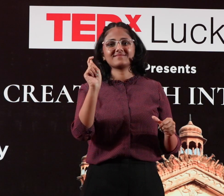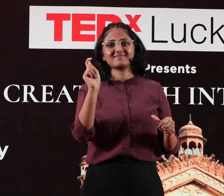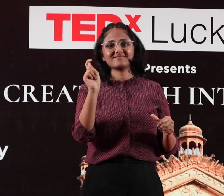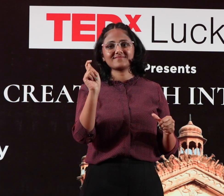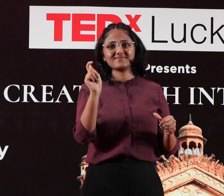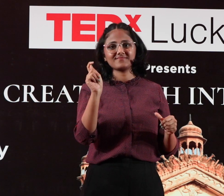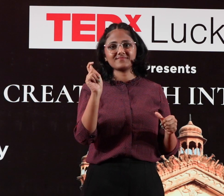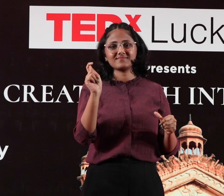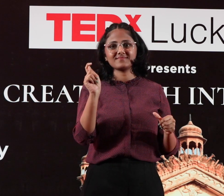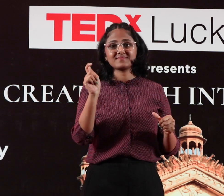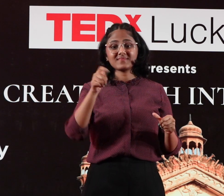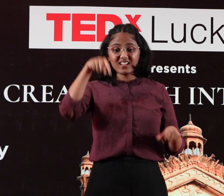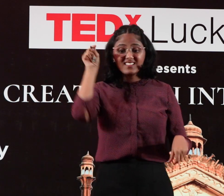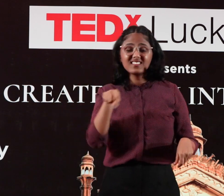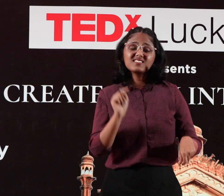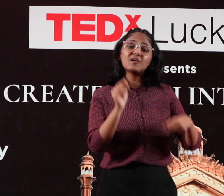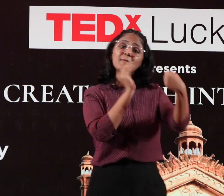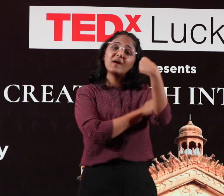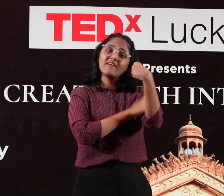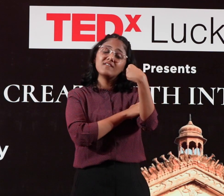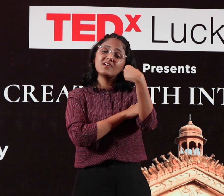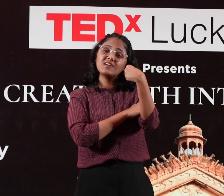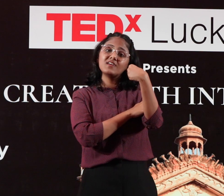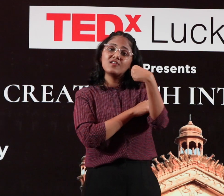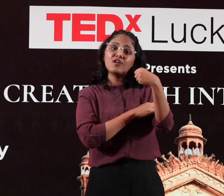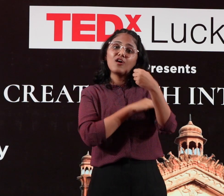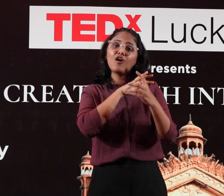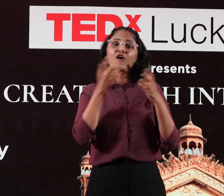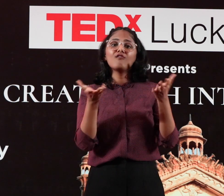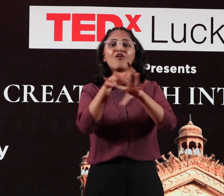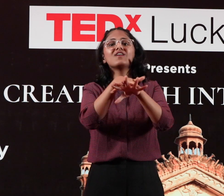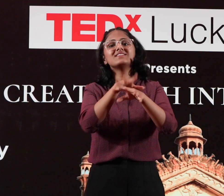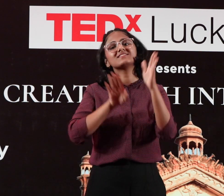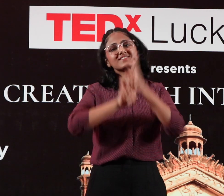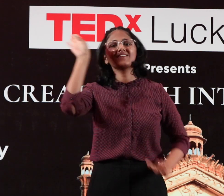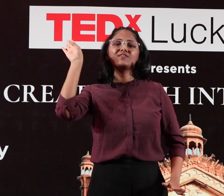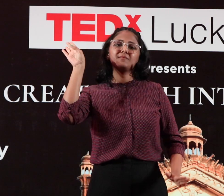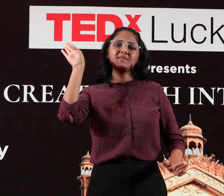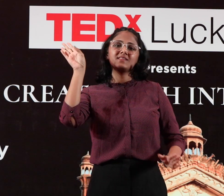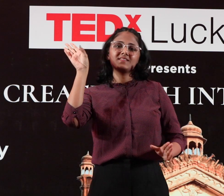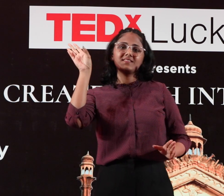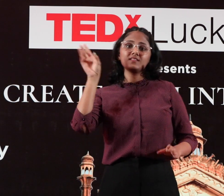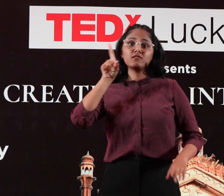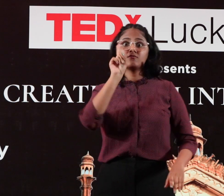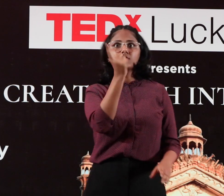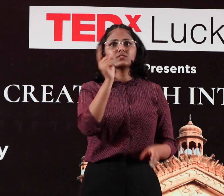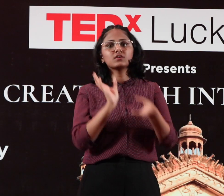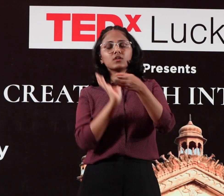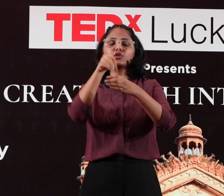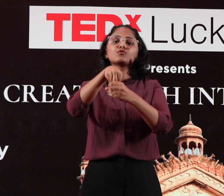तो दिस इज द पावर ऑफ होलिस्टिक डेवलपमेंट मॉडल। तो ये मॉडल, इंक्लूजन इज वन पार्ट, it transformation is a